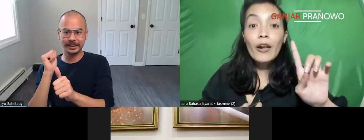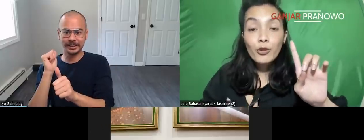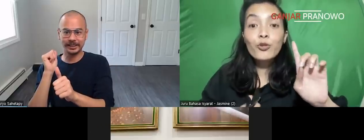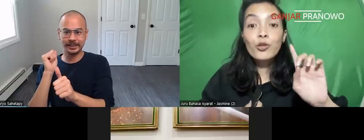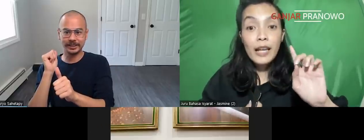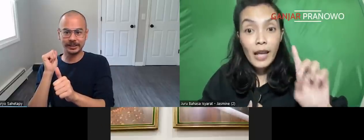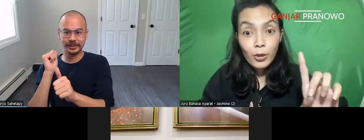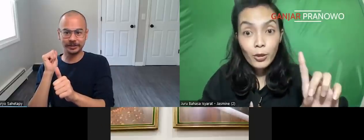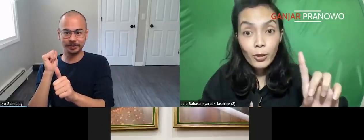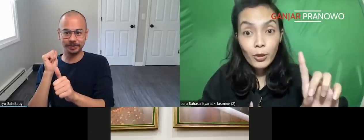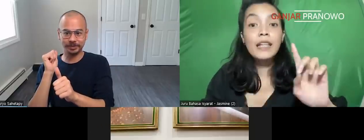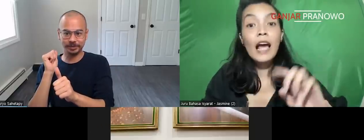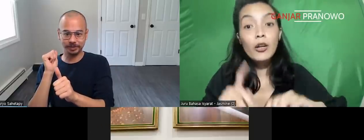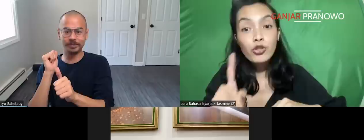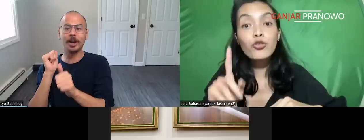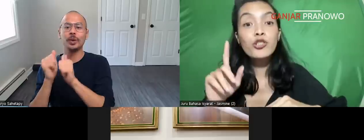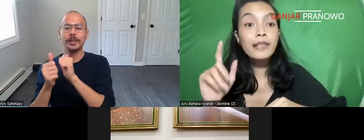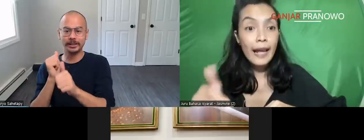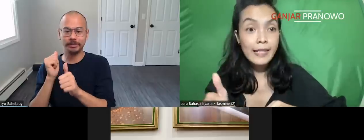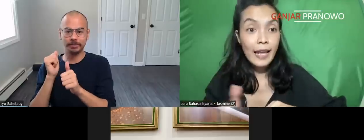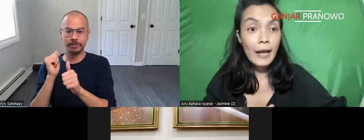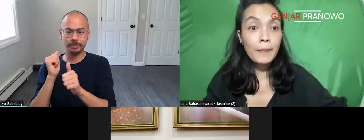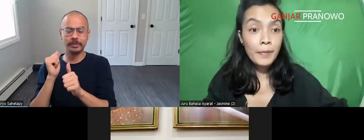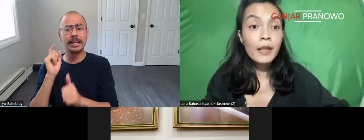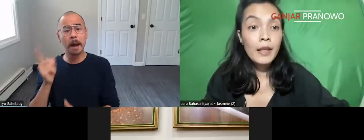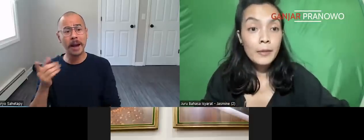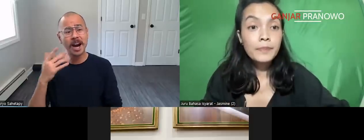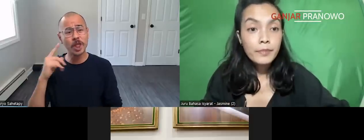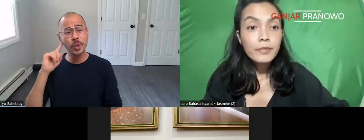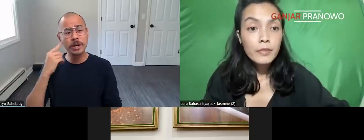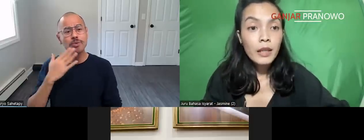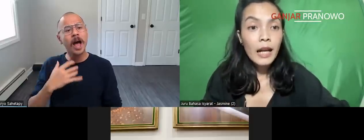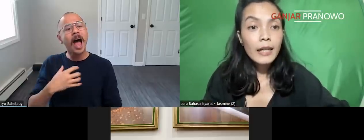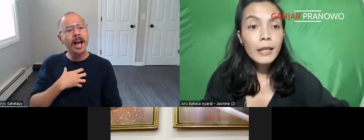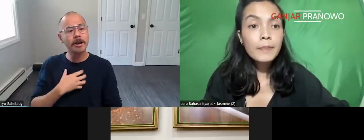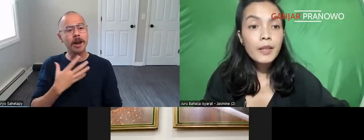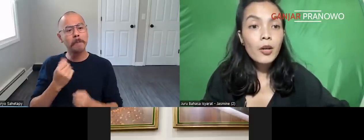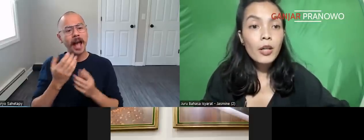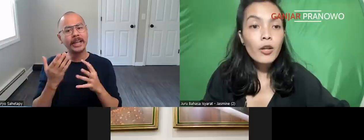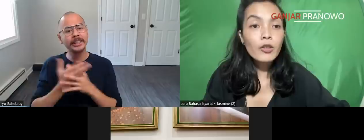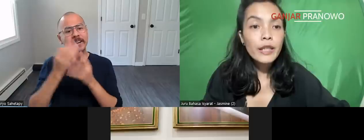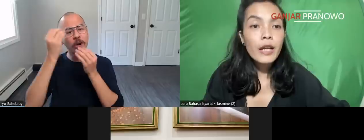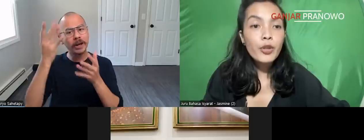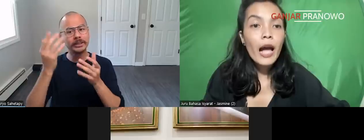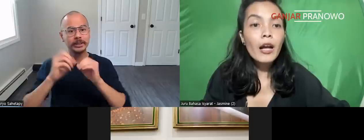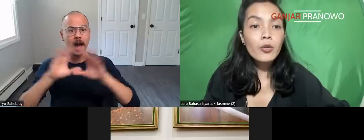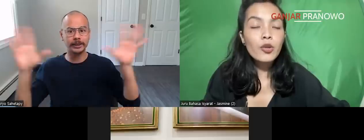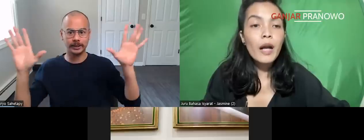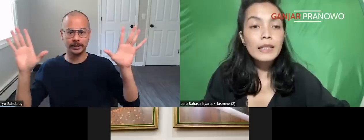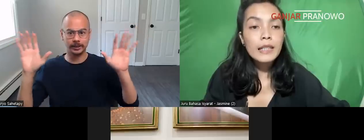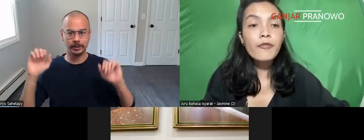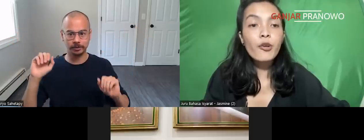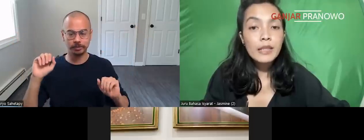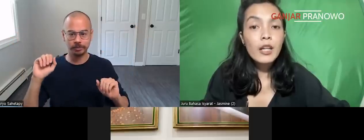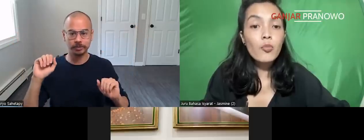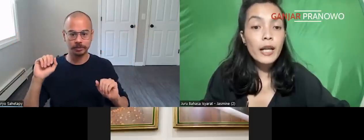itu harus lulus S1 dan harus lulus tesnya Karena orang-orang tuli kan punya hak untuk